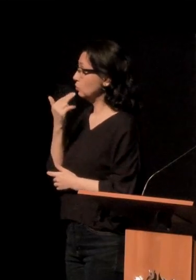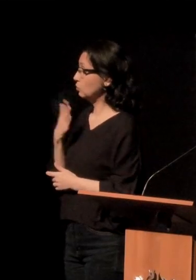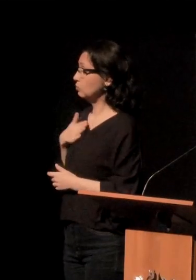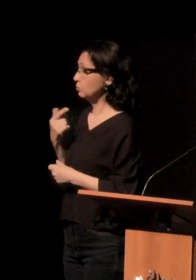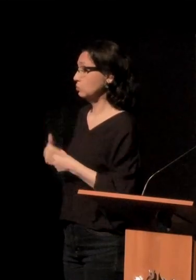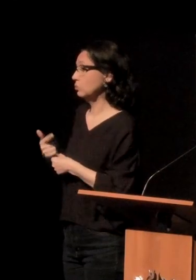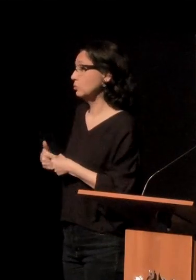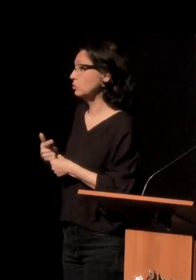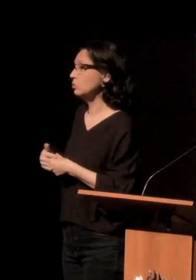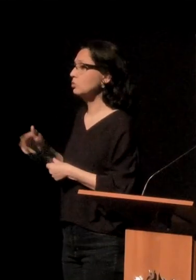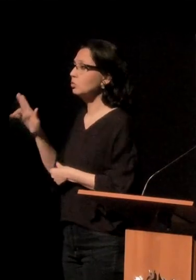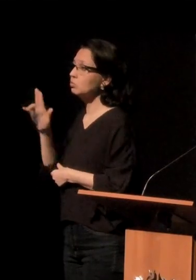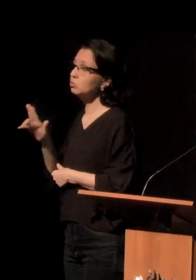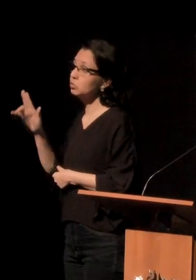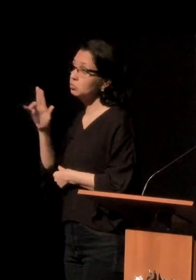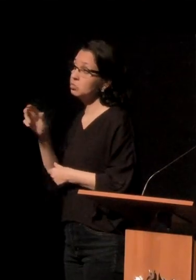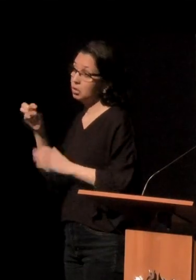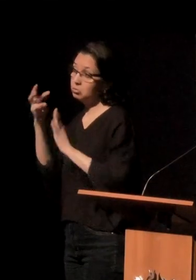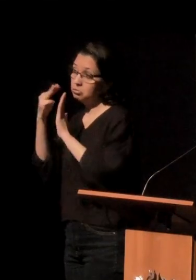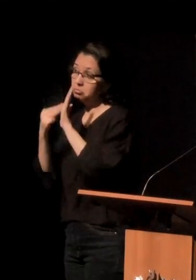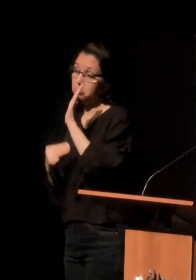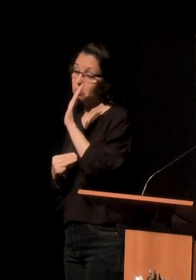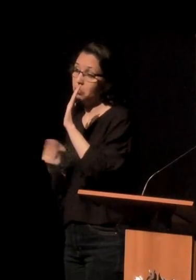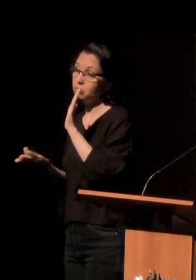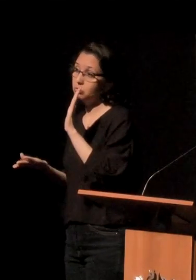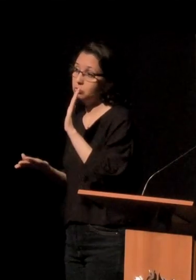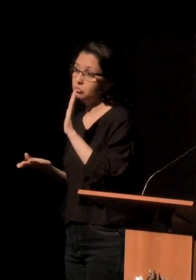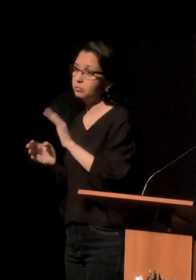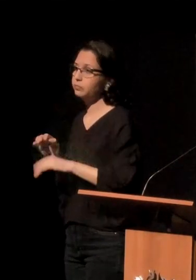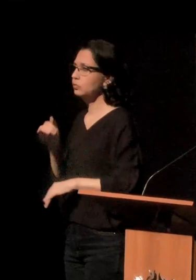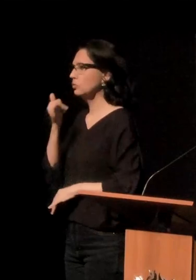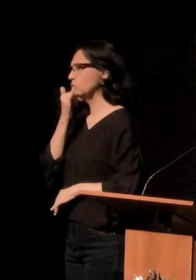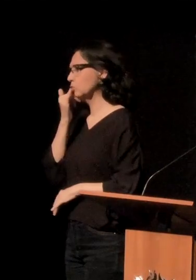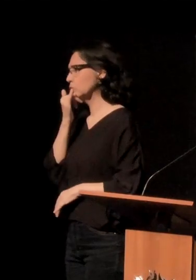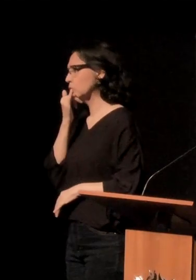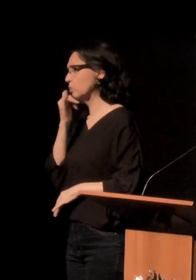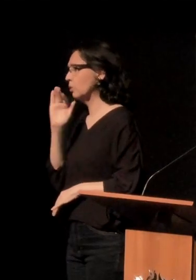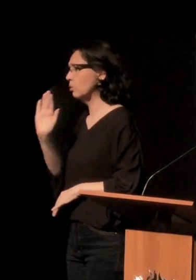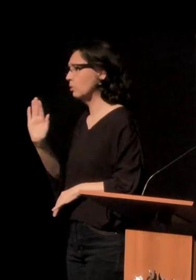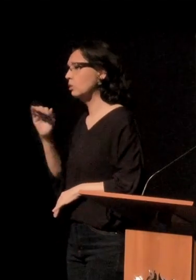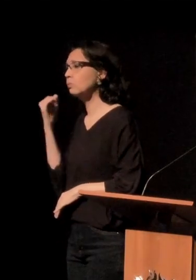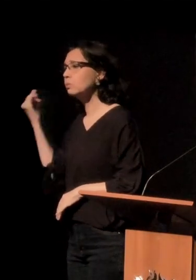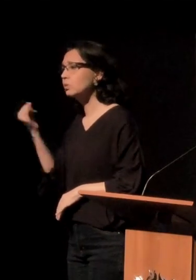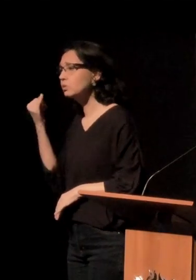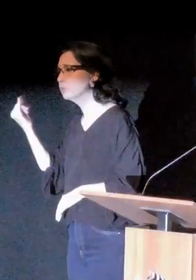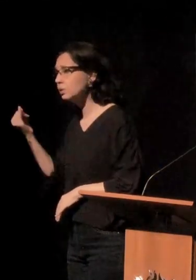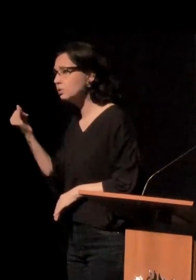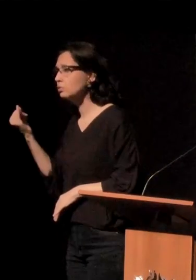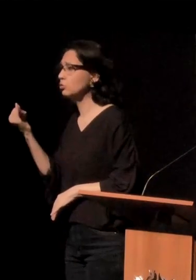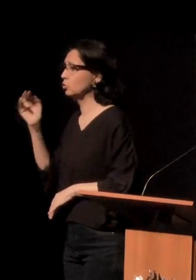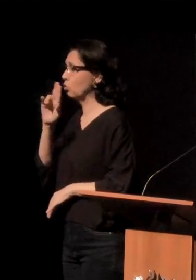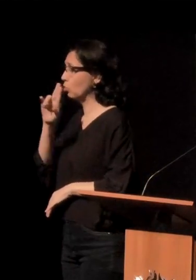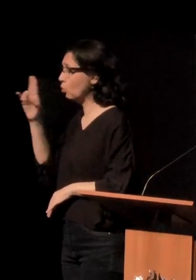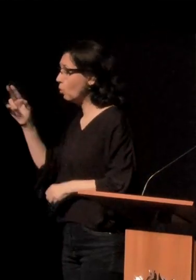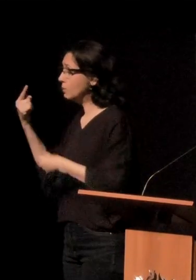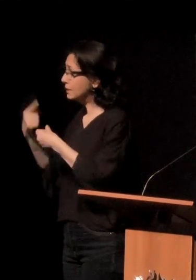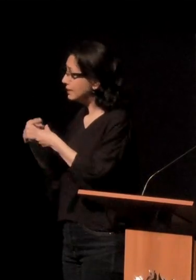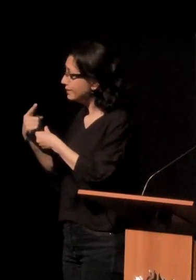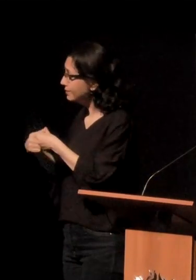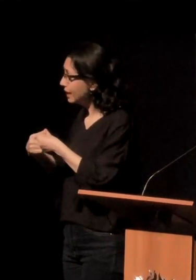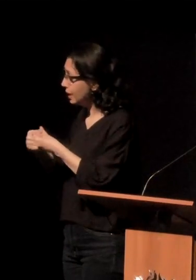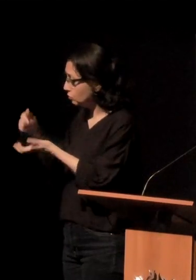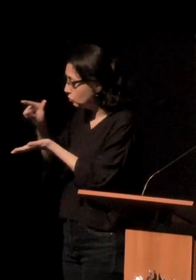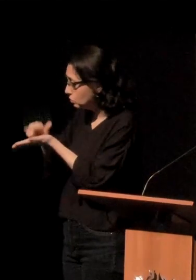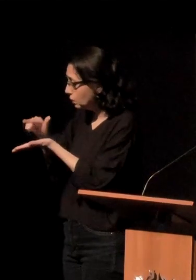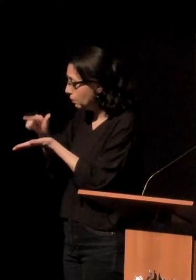usado essa metodologia gente o ideal é que vocês coloquem um nome e o que a gente pode